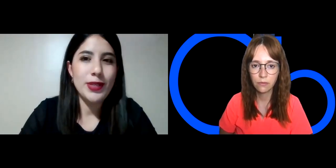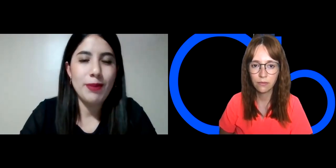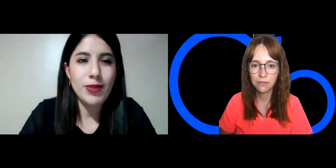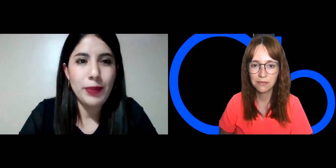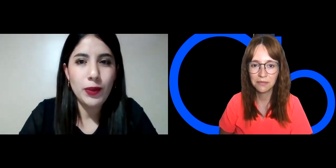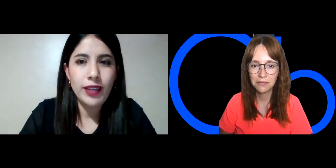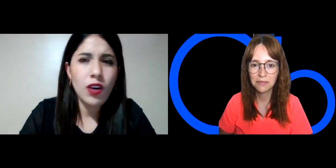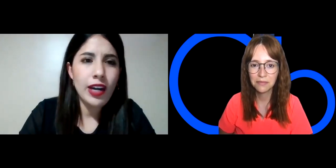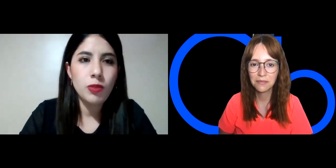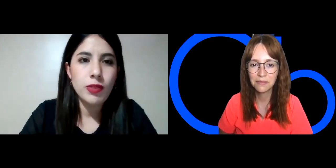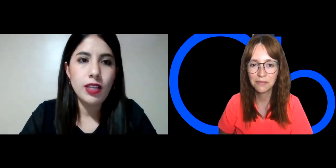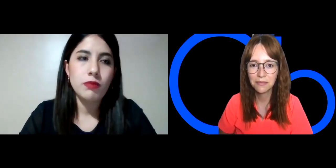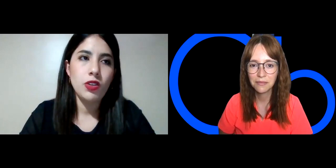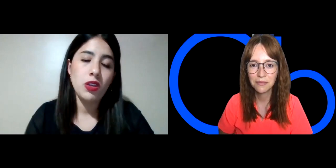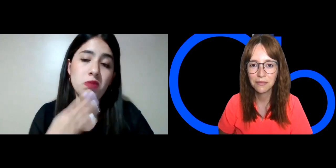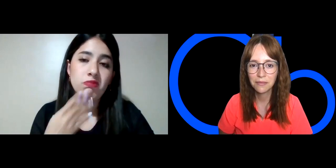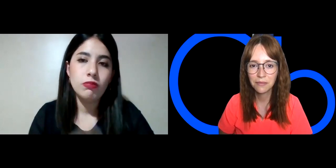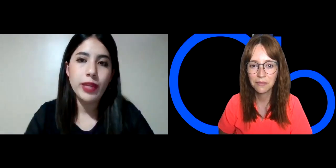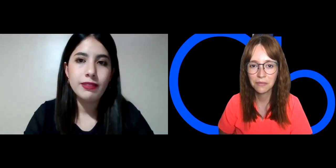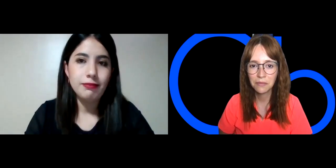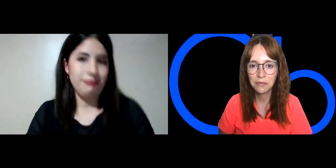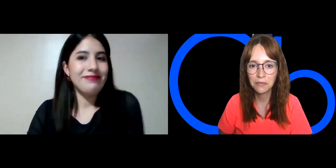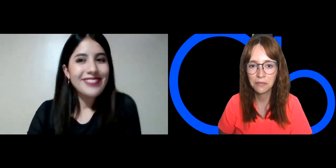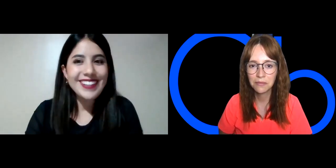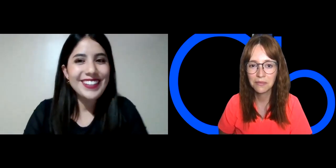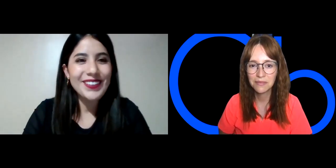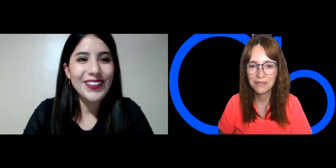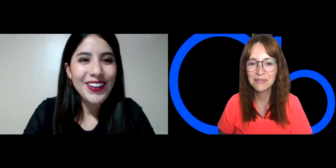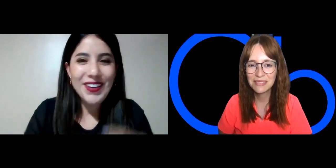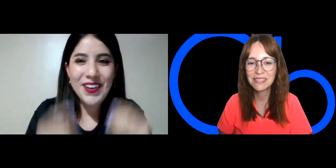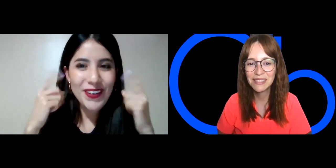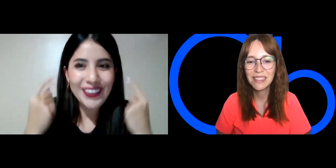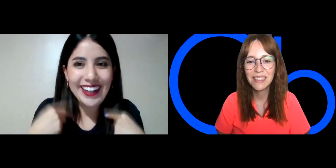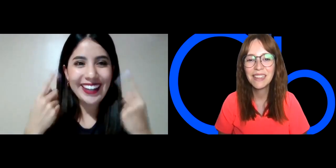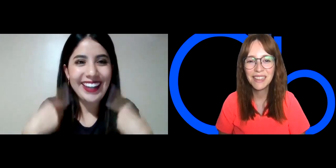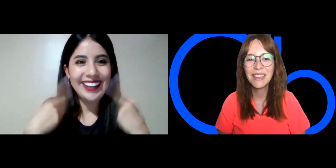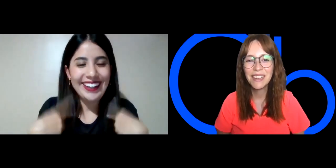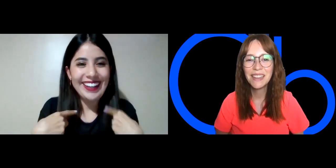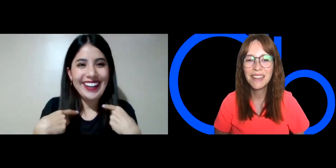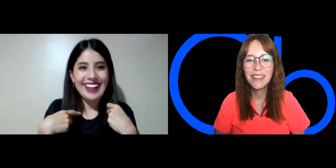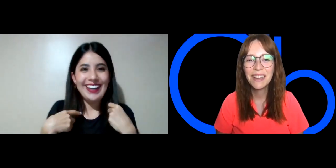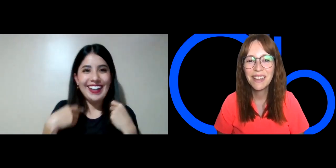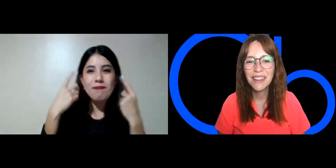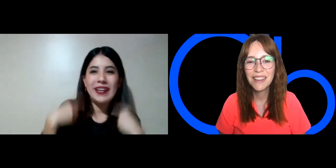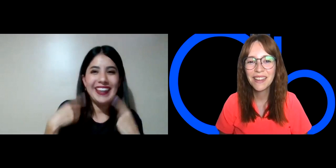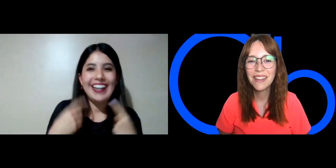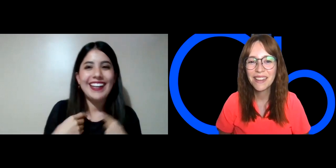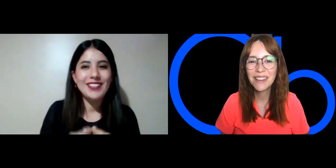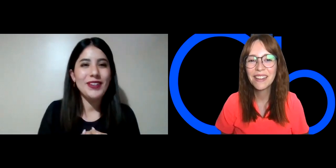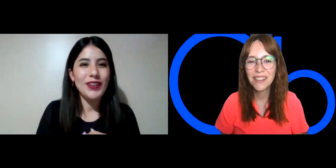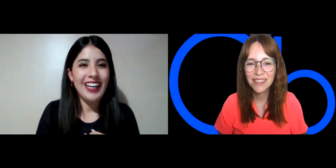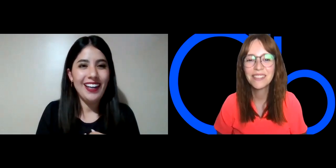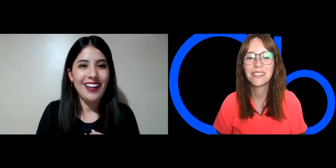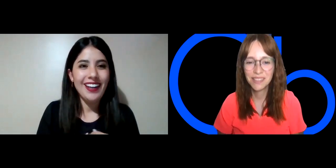ejemplo, si vamos a preguntar, hola, ¿cómo estás? Y yo digo, bien. Es como, no, tiene que empatar el